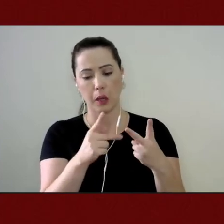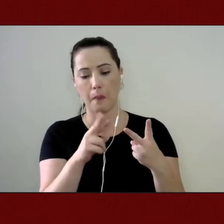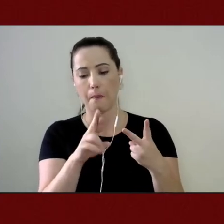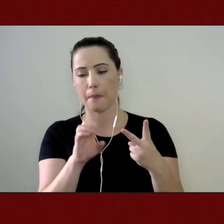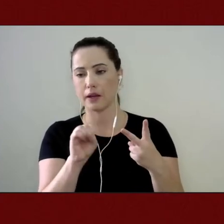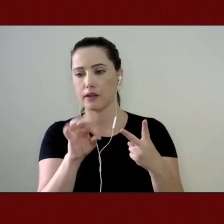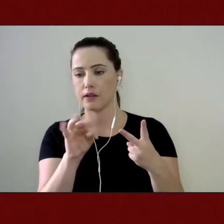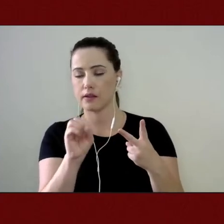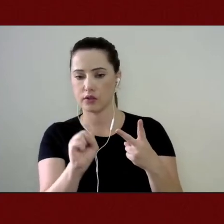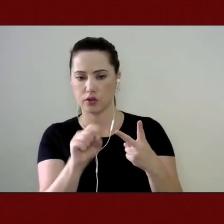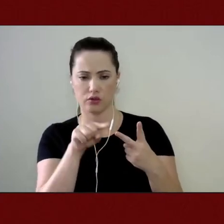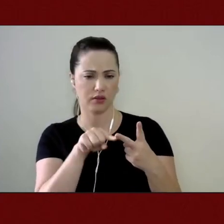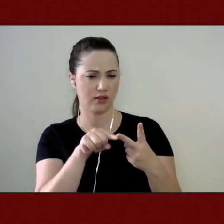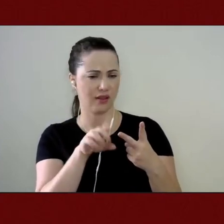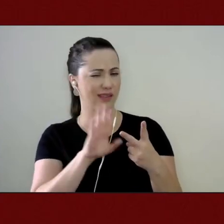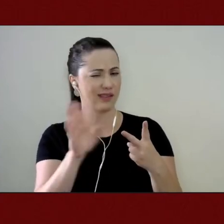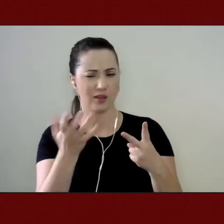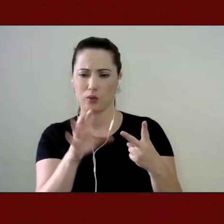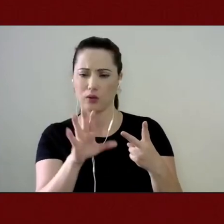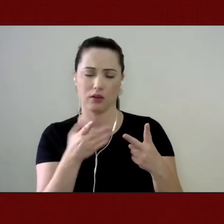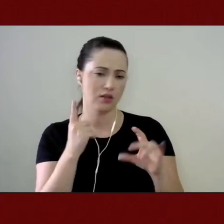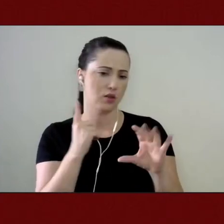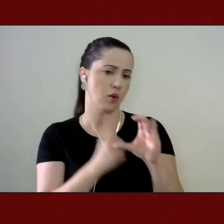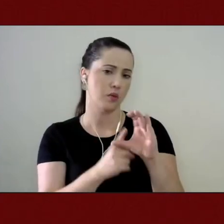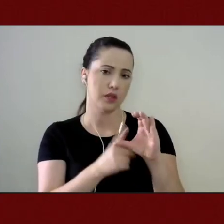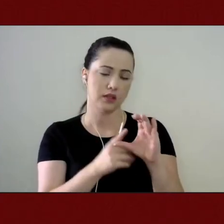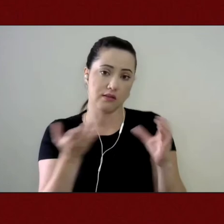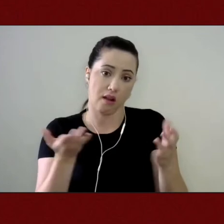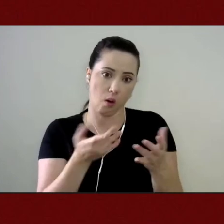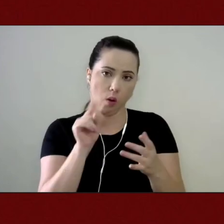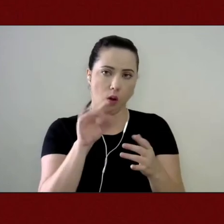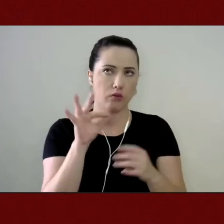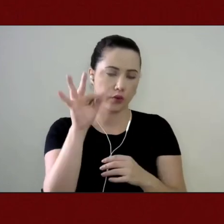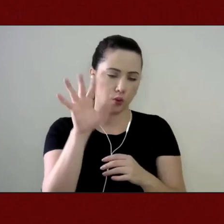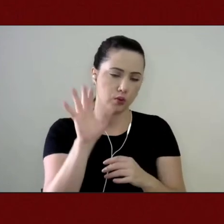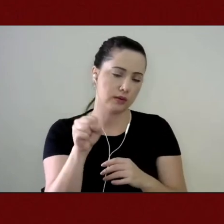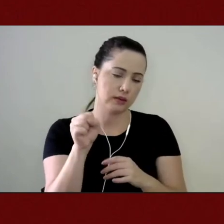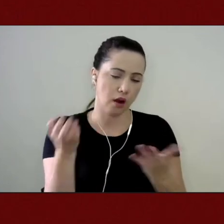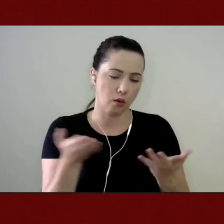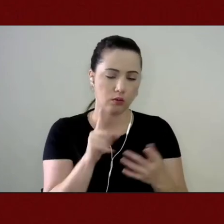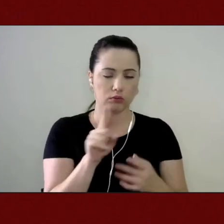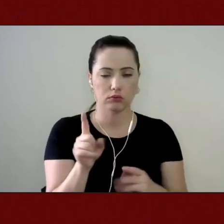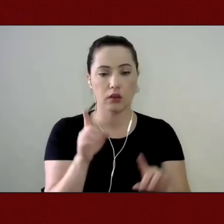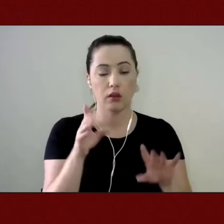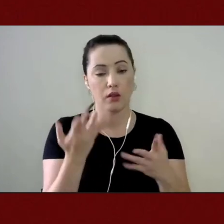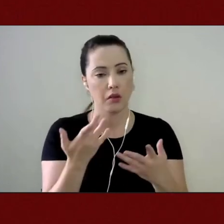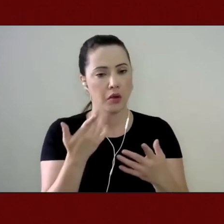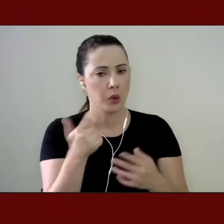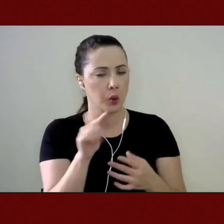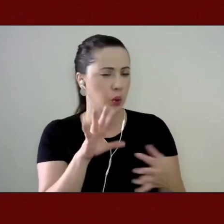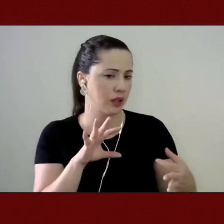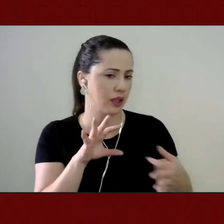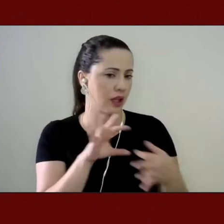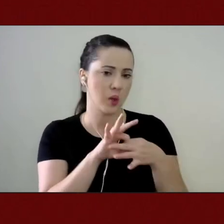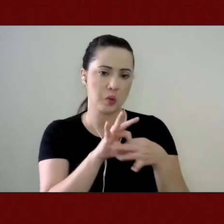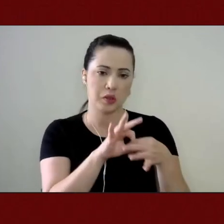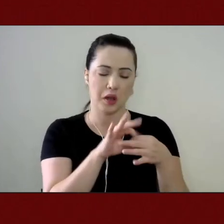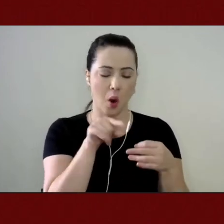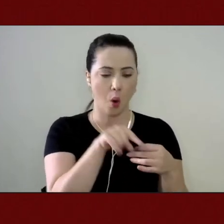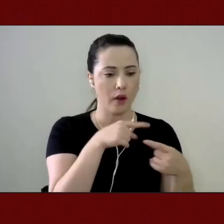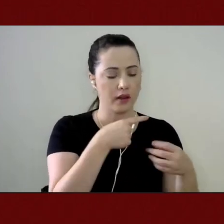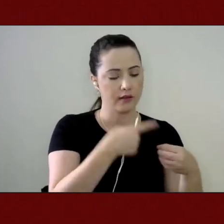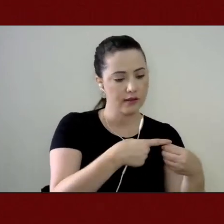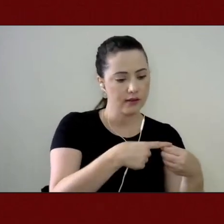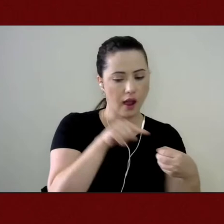comunista, passo este que somente ocorrerá mais tarde. Não se realiza a hipótese de uma aliança entre campo e cidade